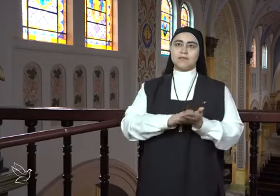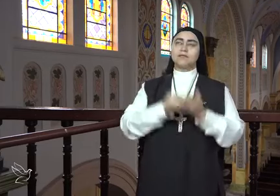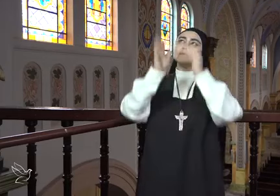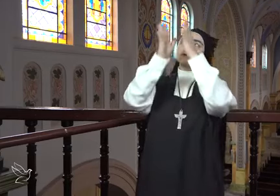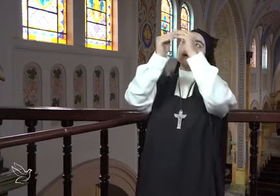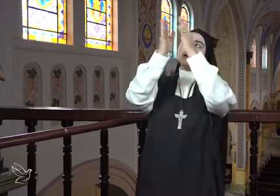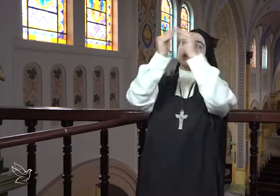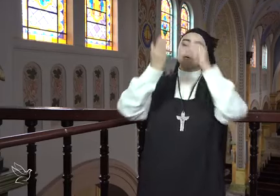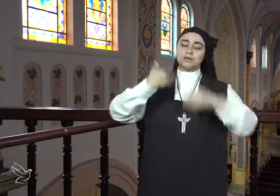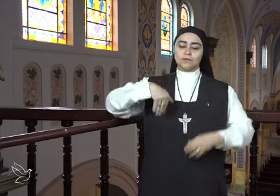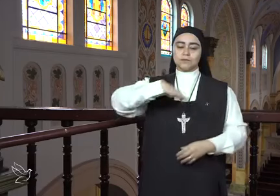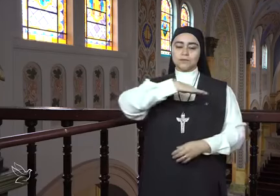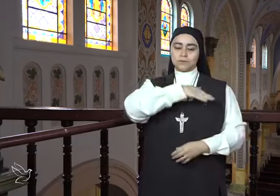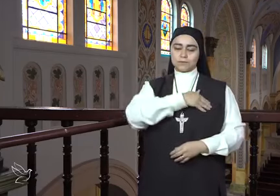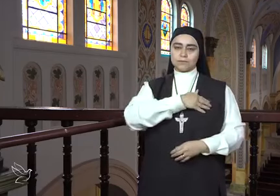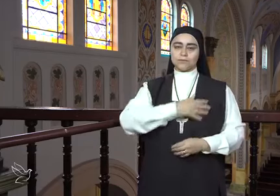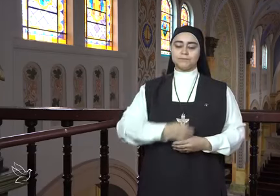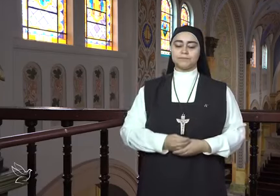por nós que recorremos a vós.